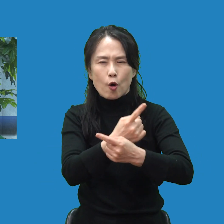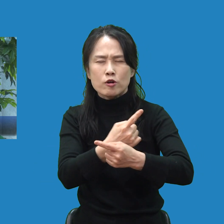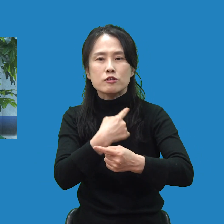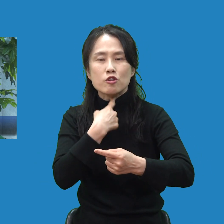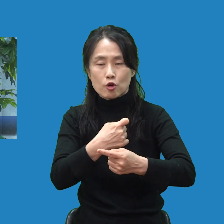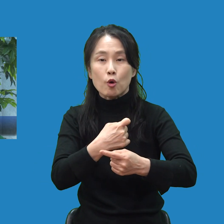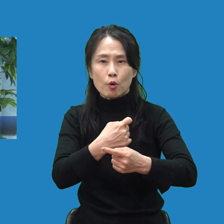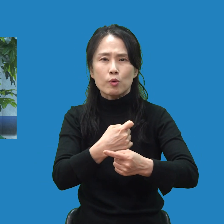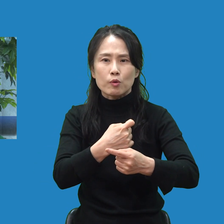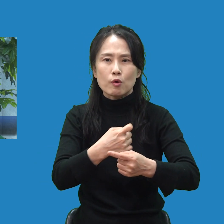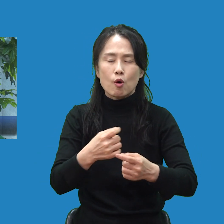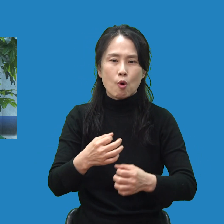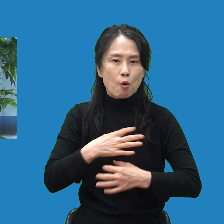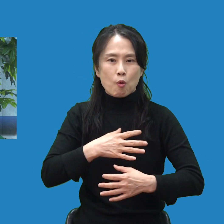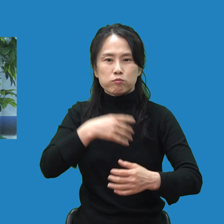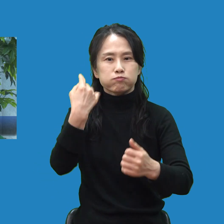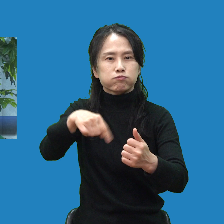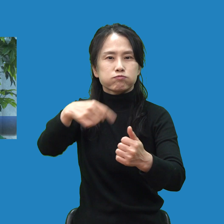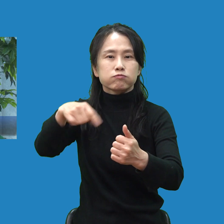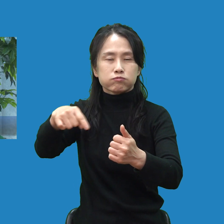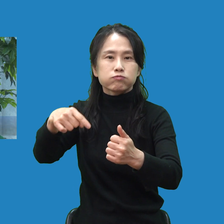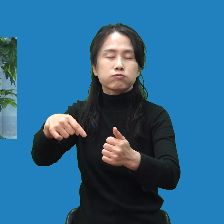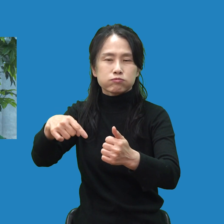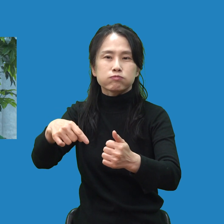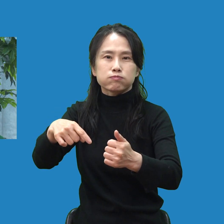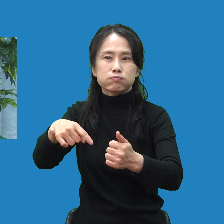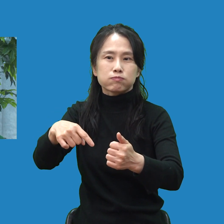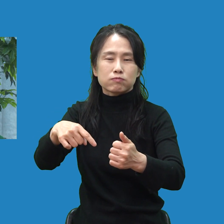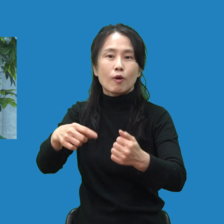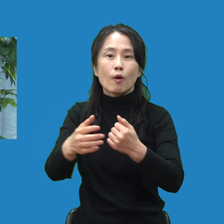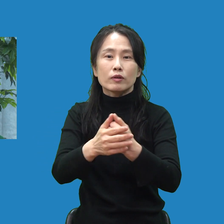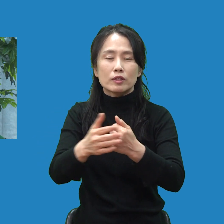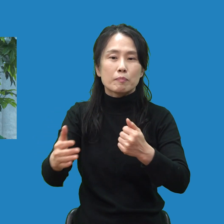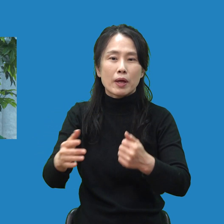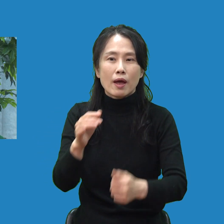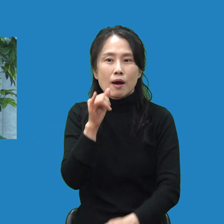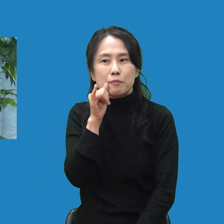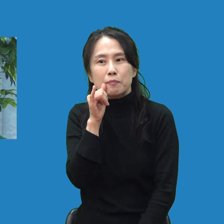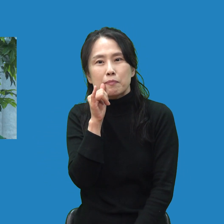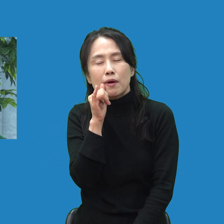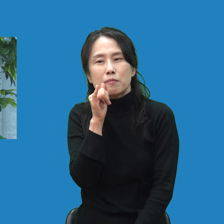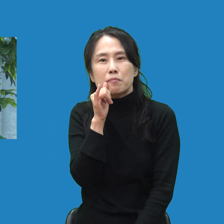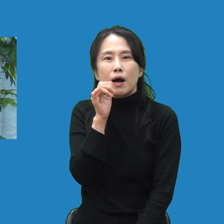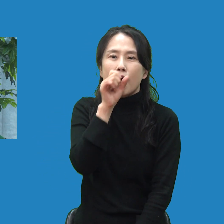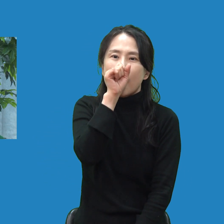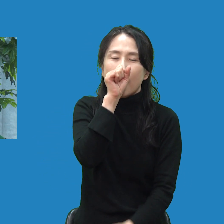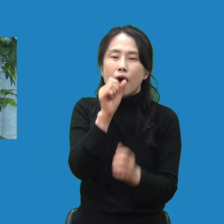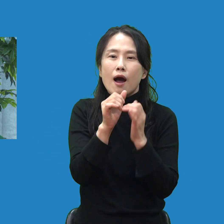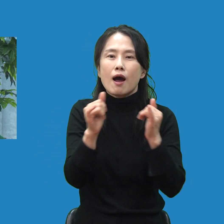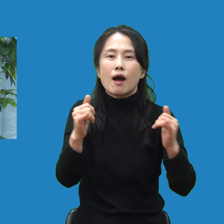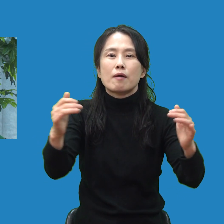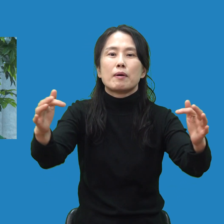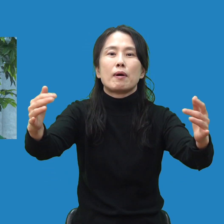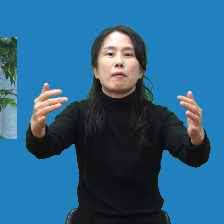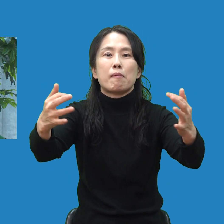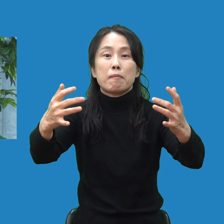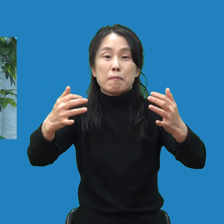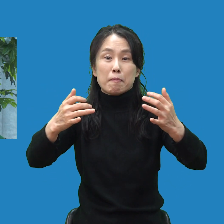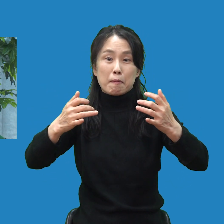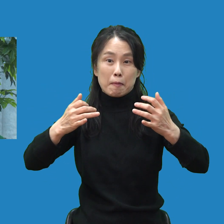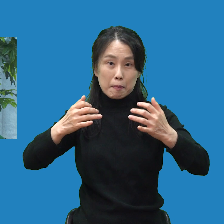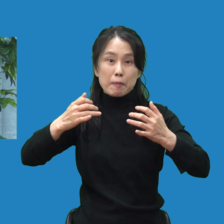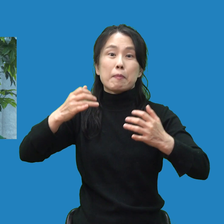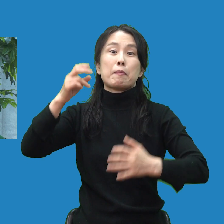또 놀라운 가르침도 하고 이 무리들이 얼마나 사도들의 그